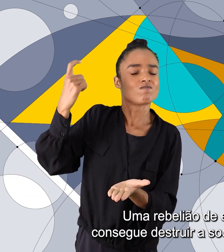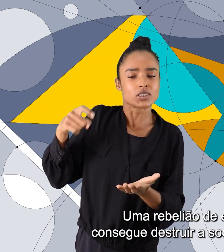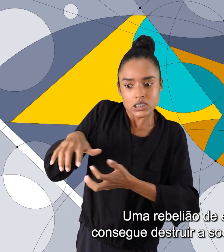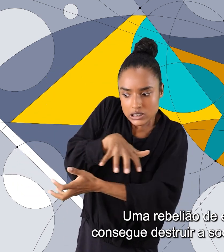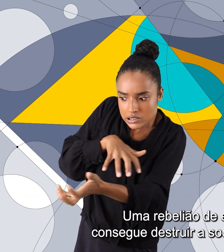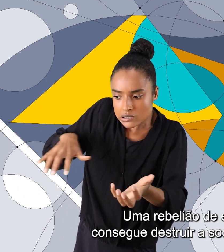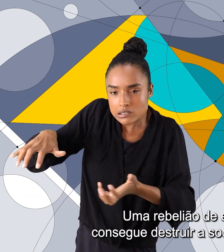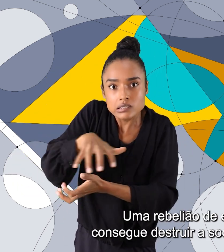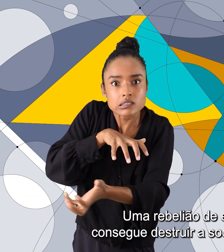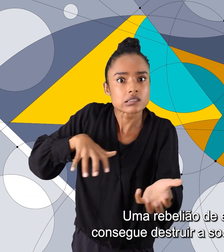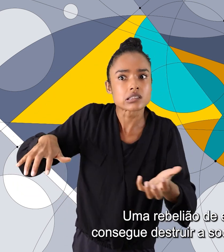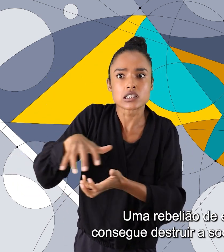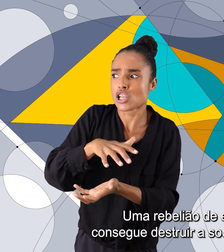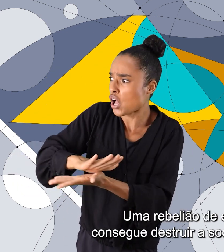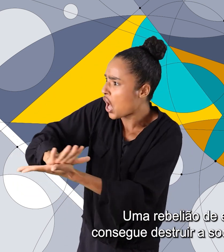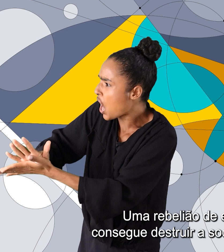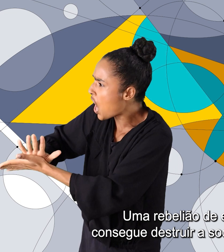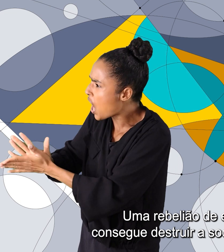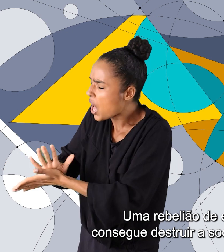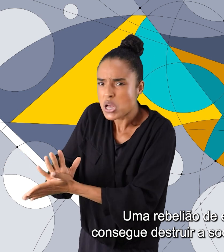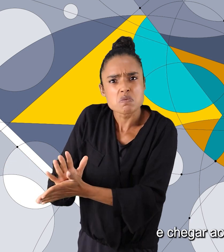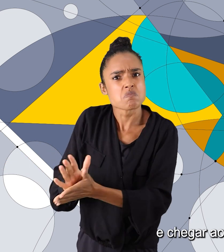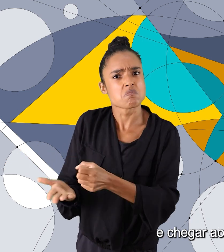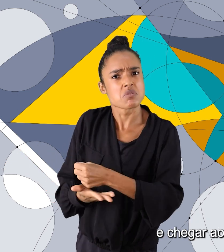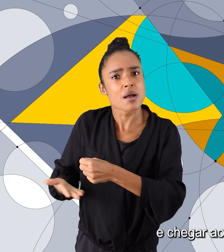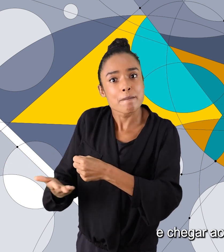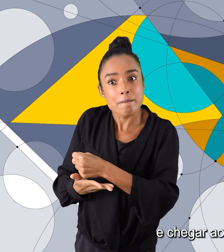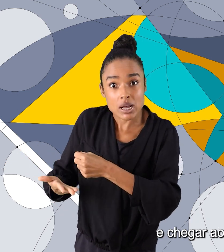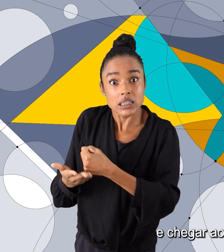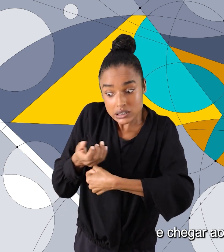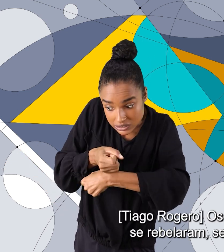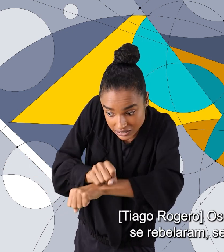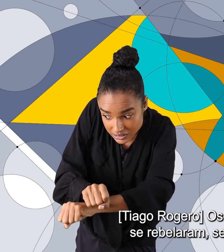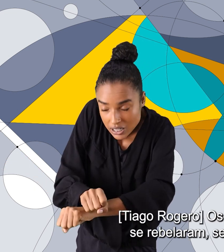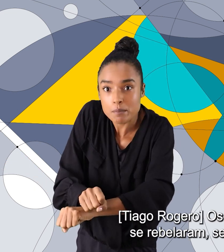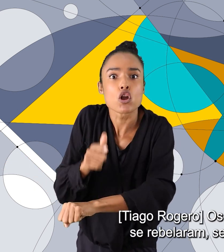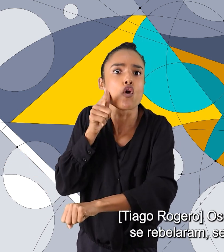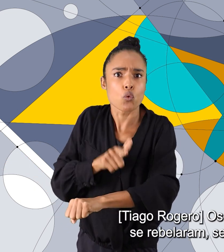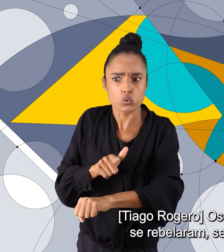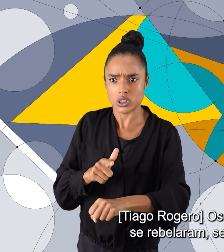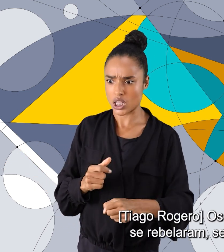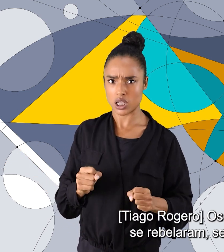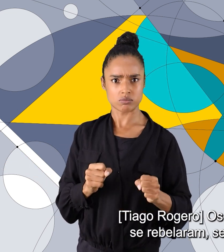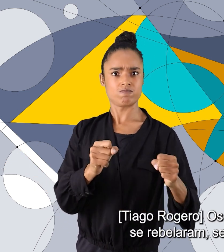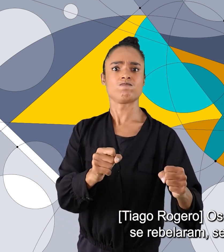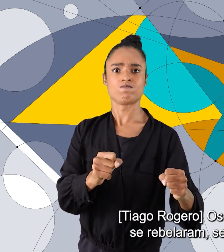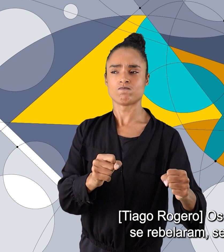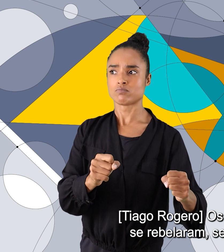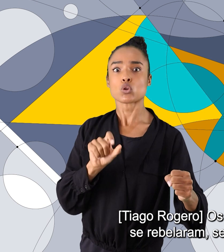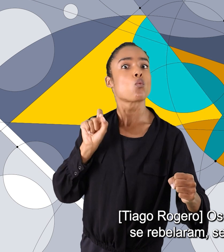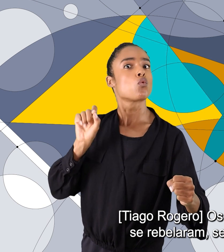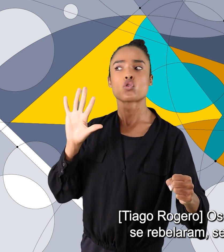Uma rebelião de escravos que consegue destruir a sociedade escravista e chegar ao poder. Os escravizados se rebelaram,